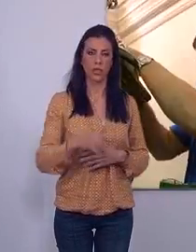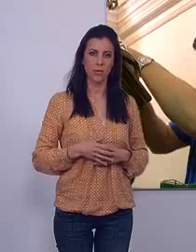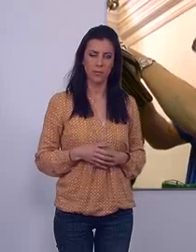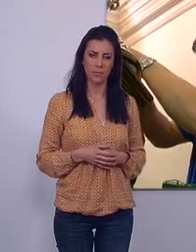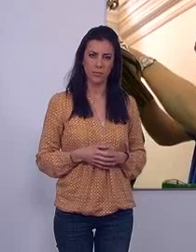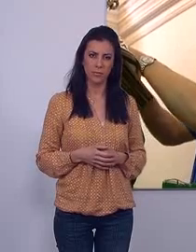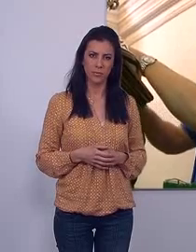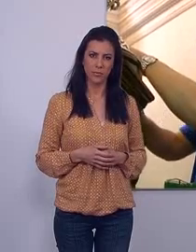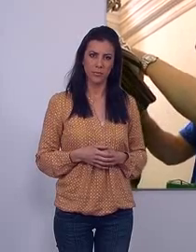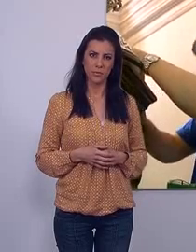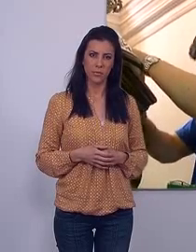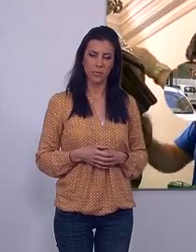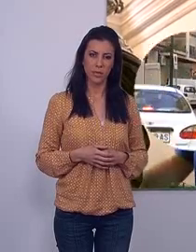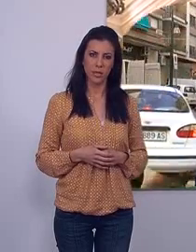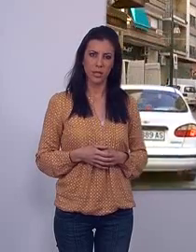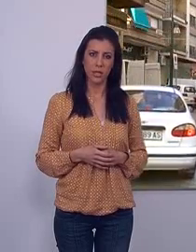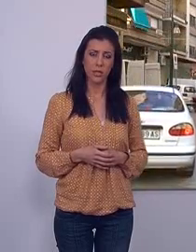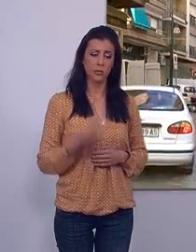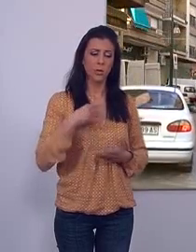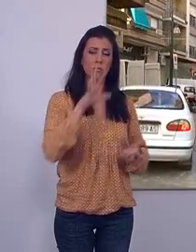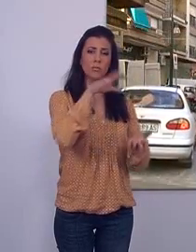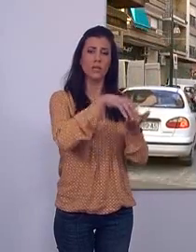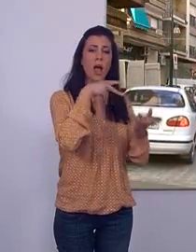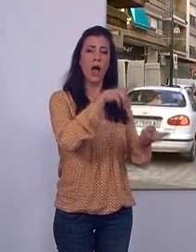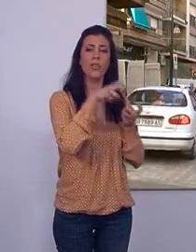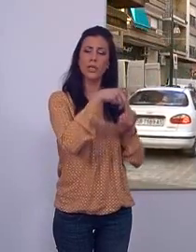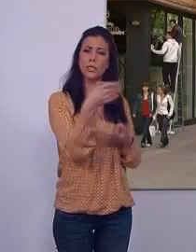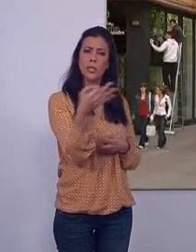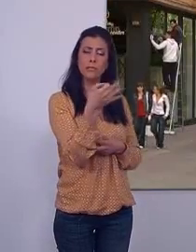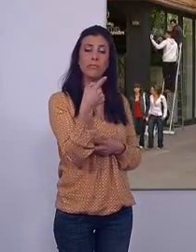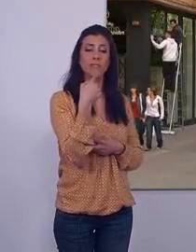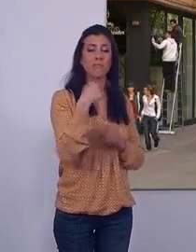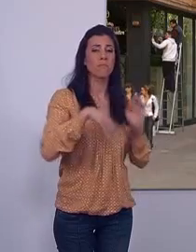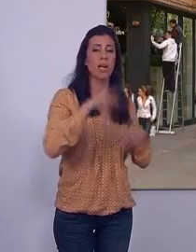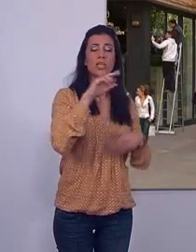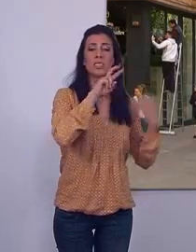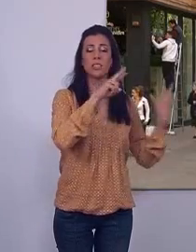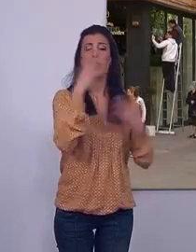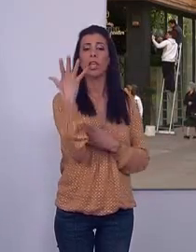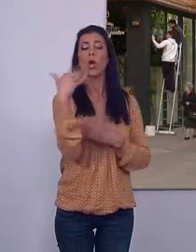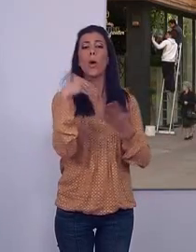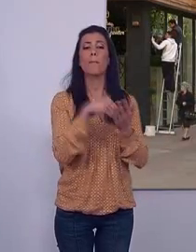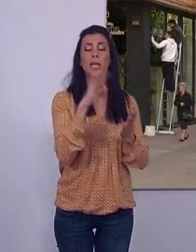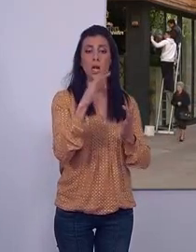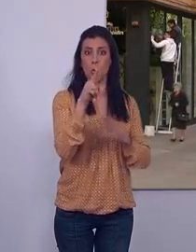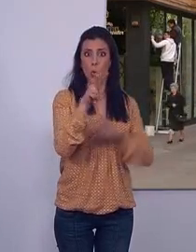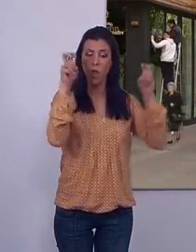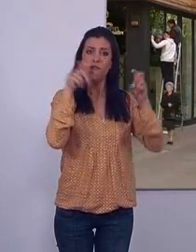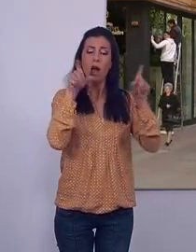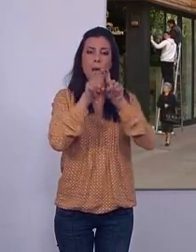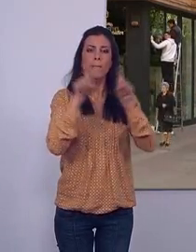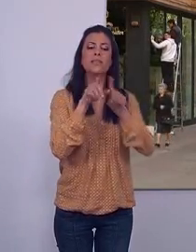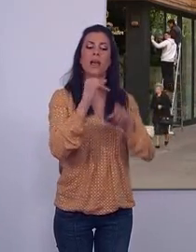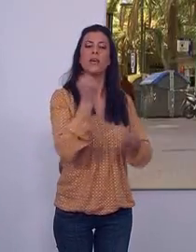manuel ruiz el ministerio de hacienda- ha estimado que más de 75 mil nuevas